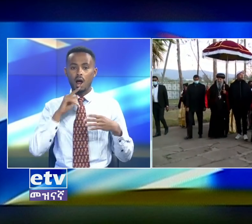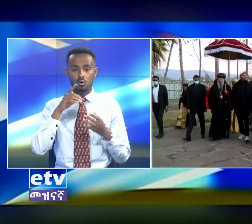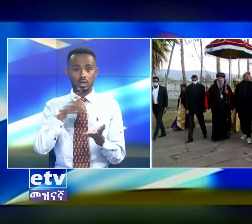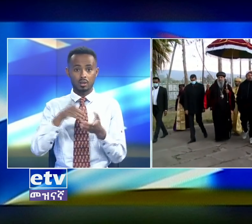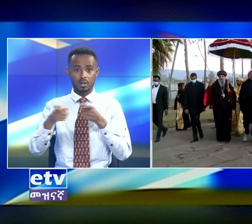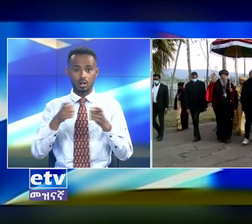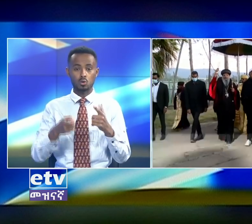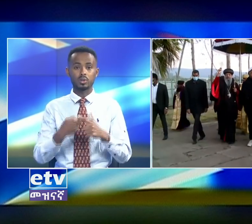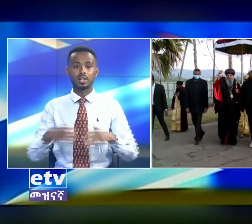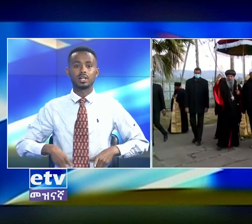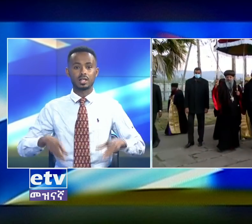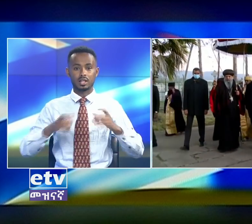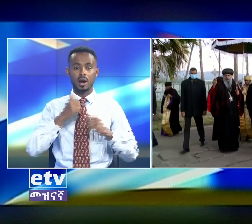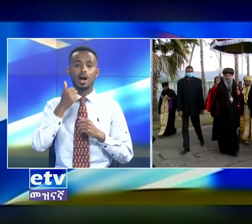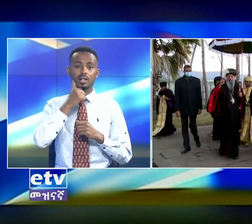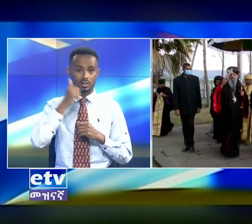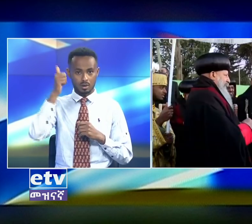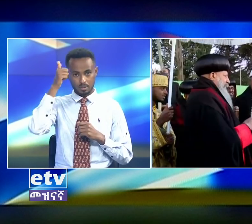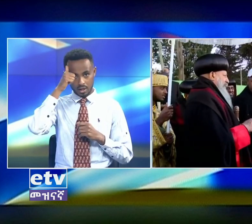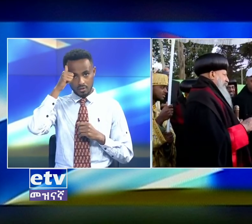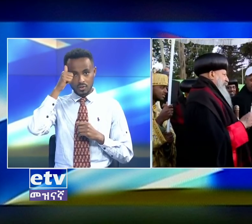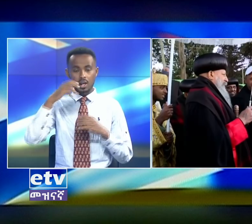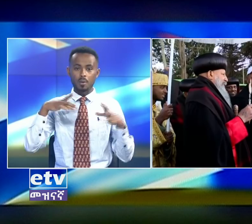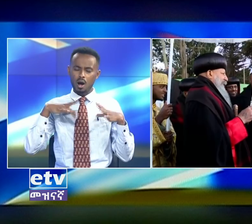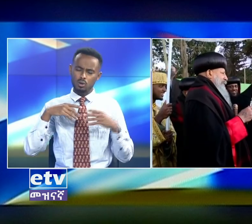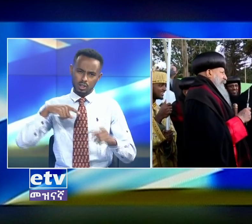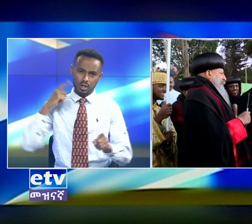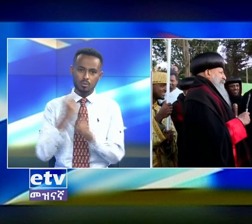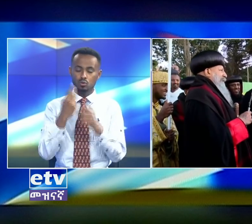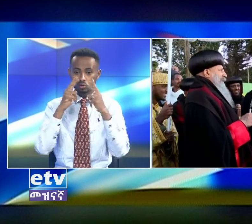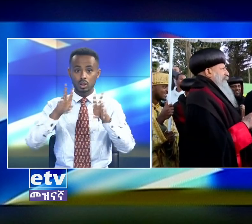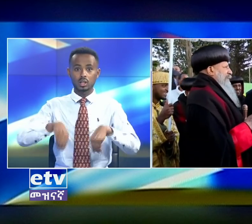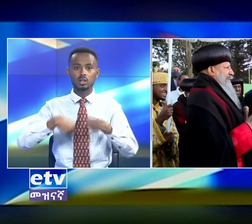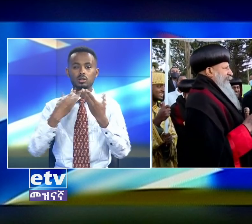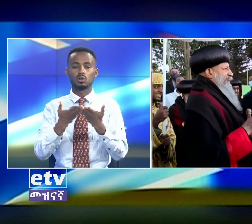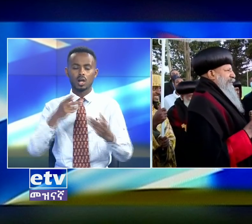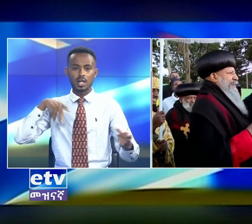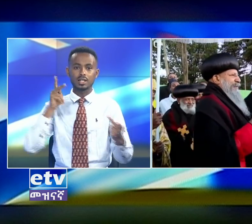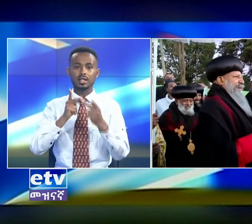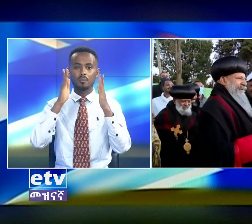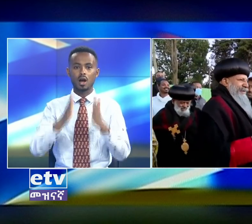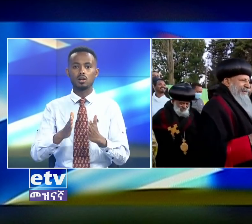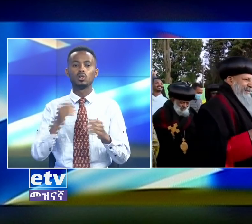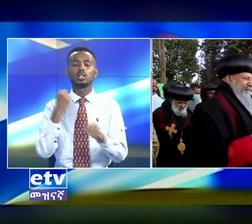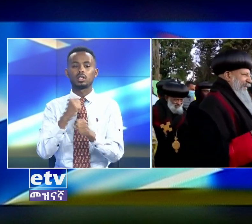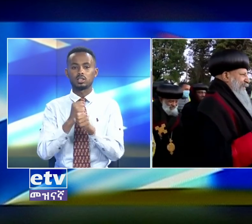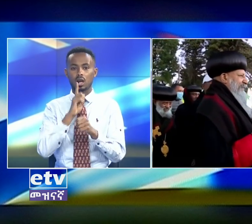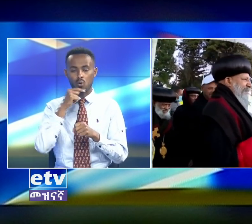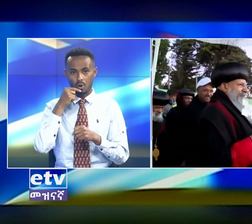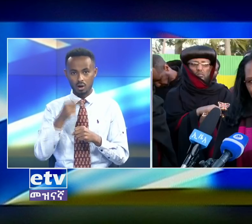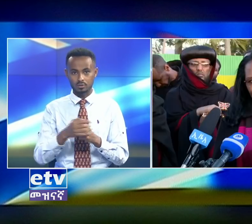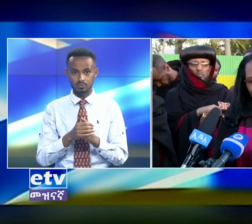የከተማ አስተዳደሩ ምክትል ከንቲባ አዳነች አቤቤ ለበዓሉ ተገቢውን ትኩረት ተሰጥቶት ለስኬታማነቱ እየተሰራ ነው